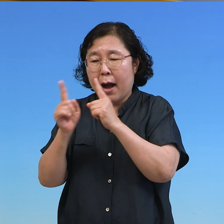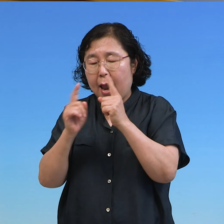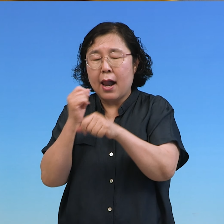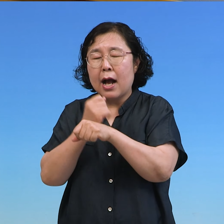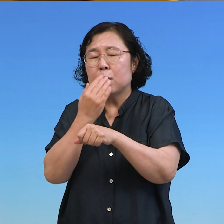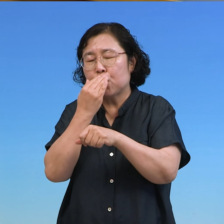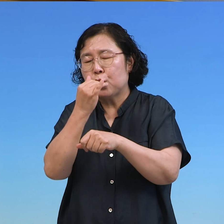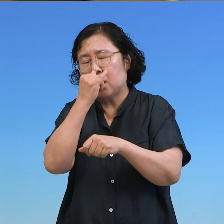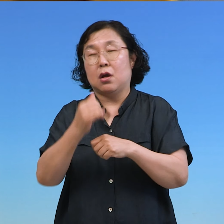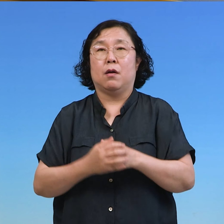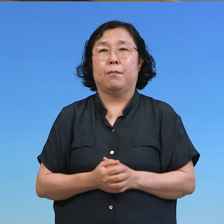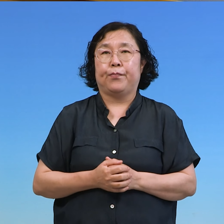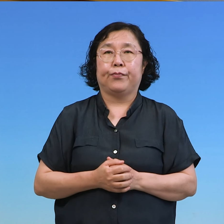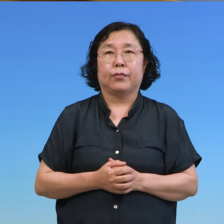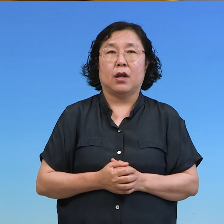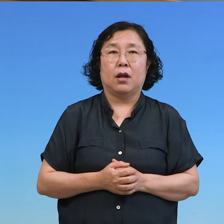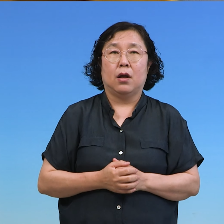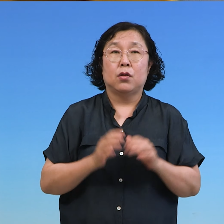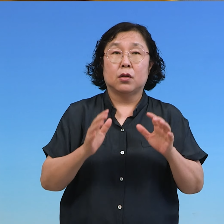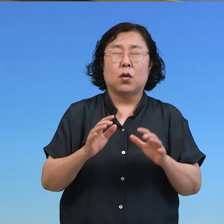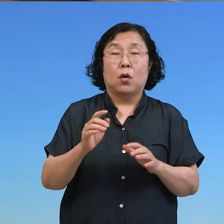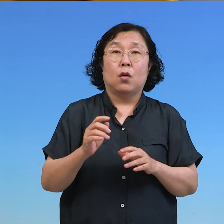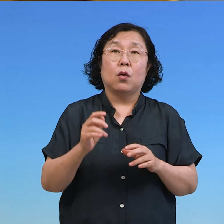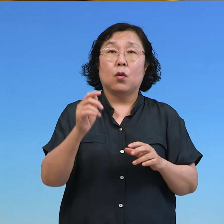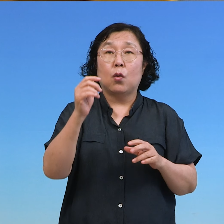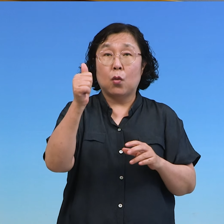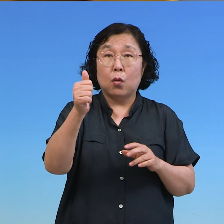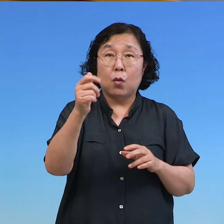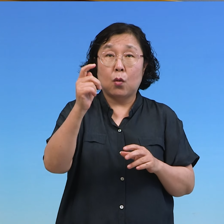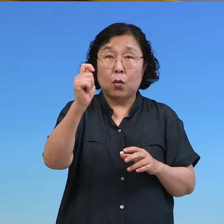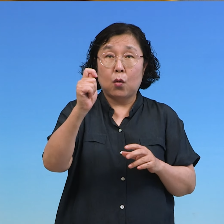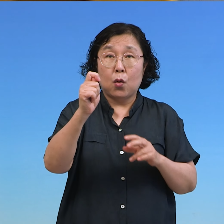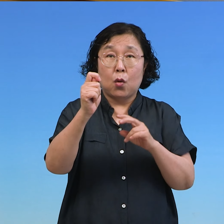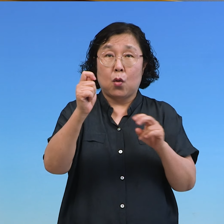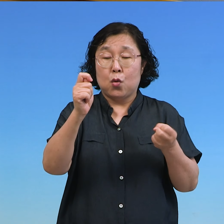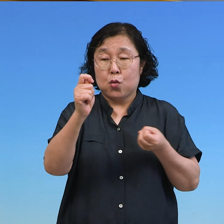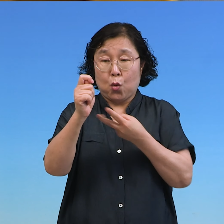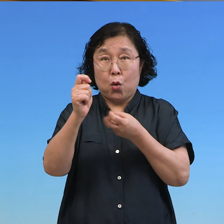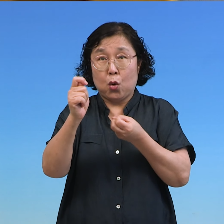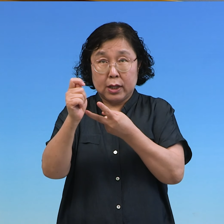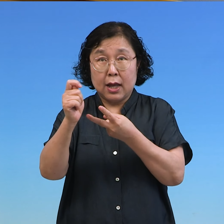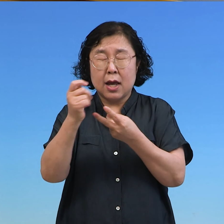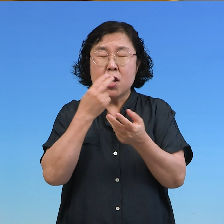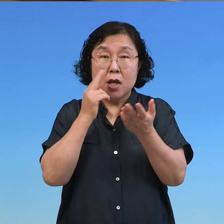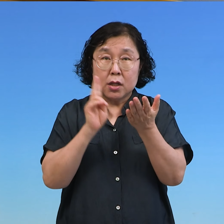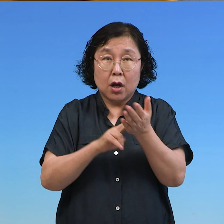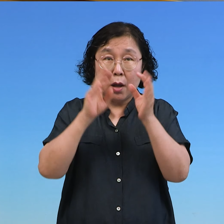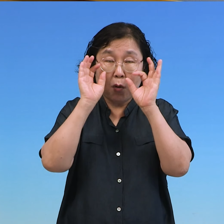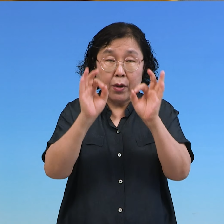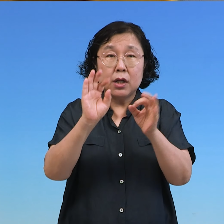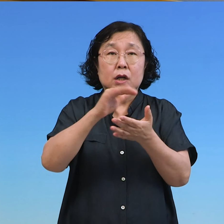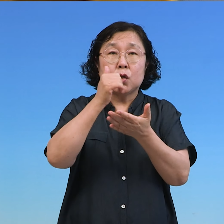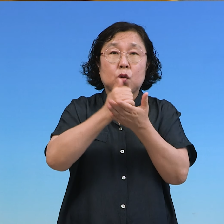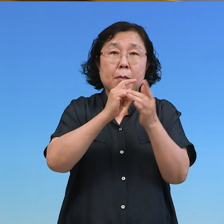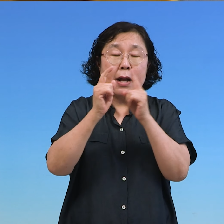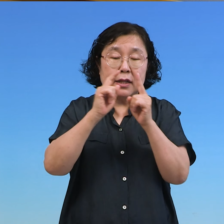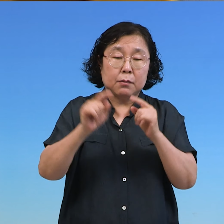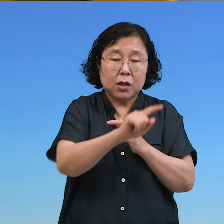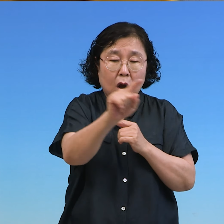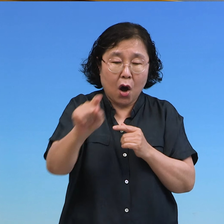그리스도의 말씀이 너희 속에 풍성이 그하여 이게 지금 전제로 나오는 거 아닙니까 이게 먼저 그리스도의